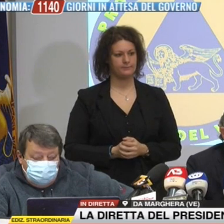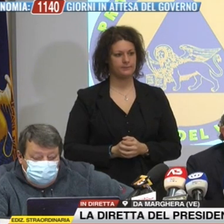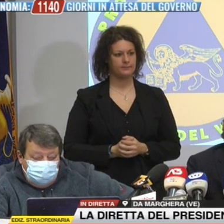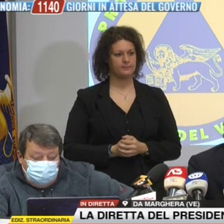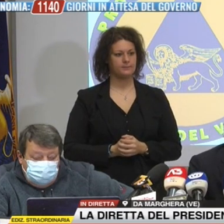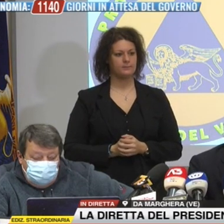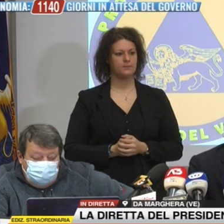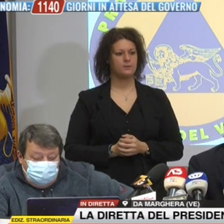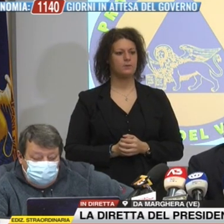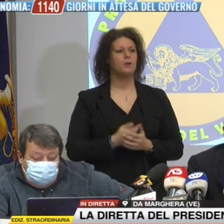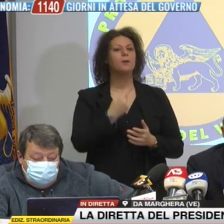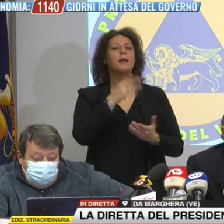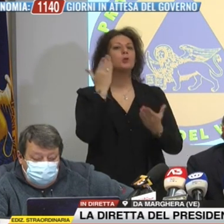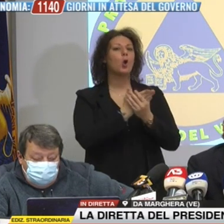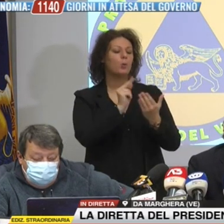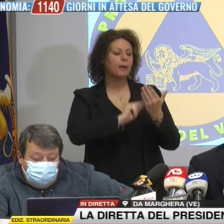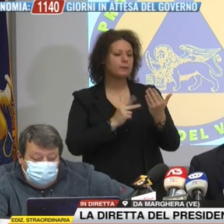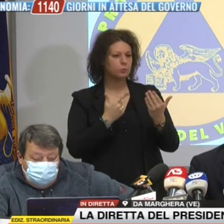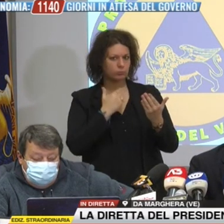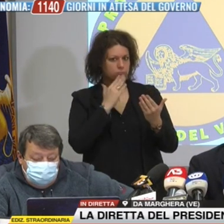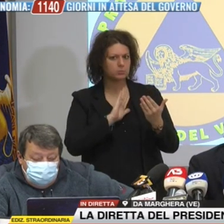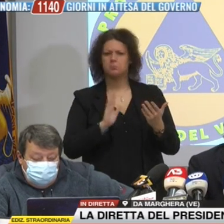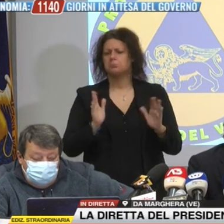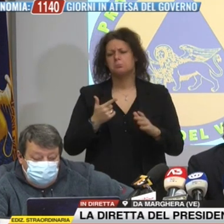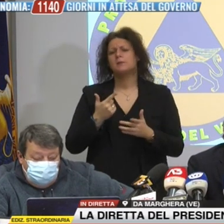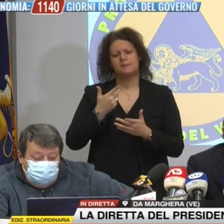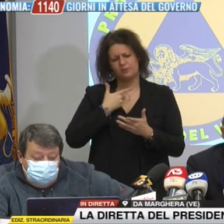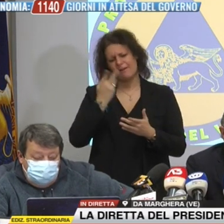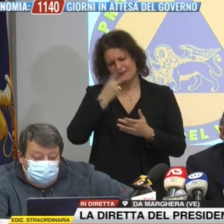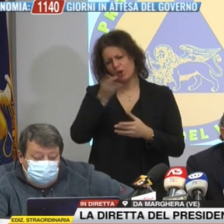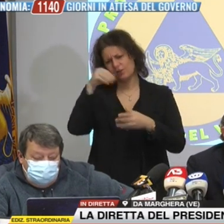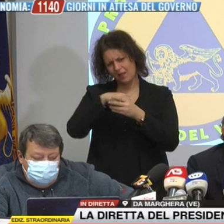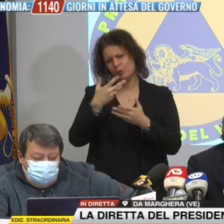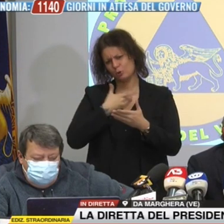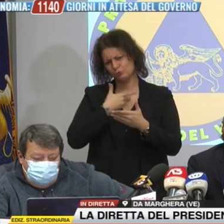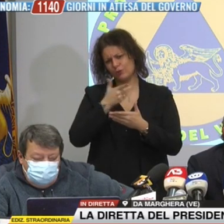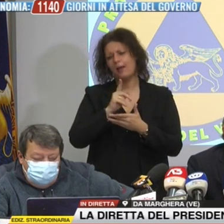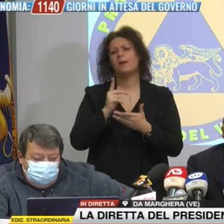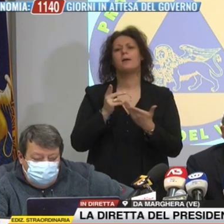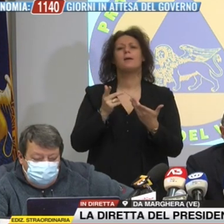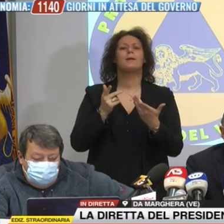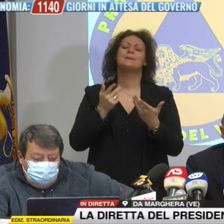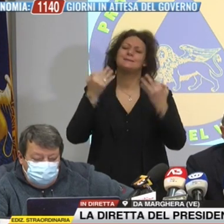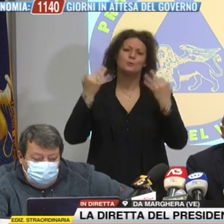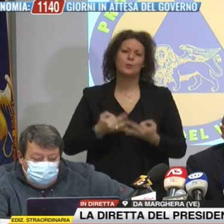sostanza? A prescindere da tutto resta Padova, ma è anche in quel documento dappertutto, cioè, non, cioè nel senso che